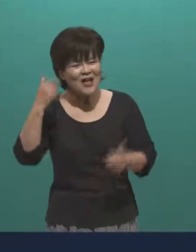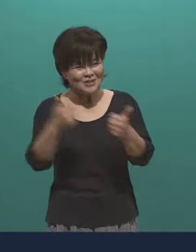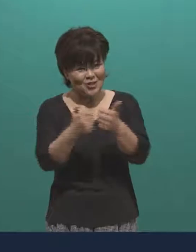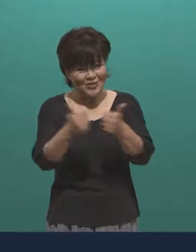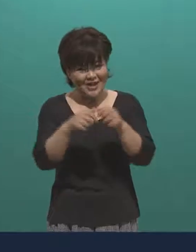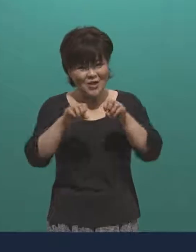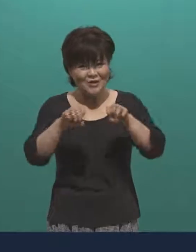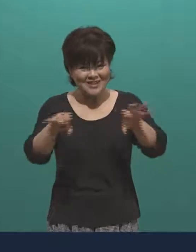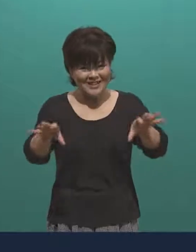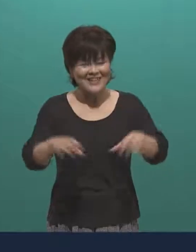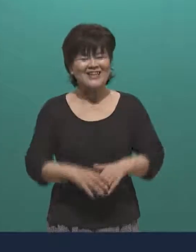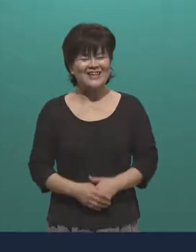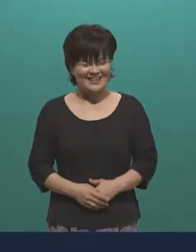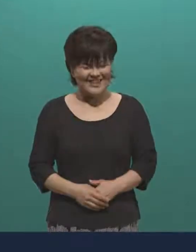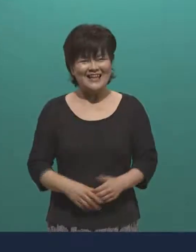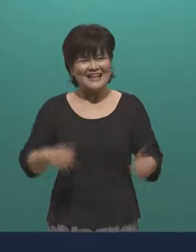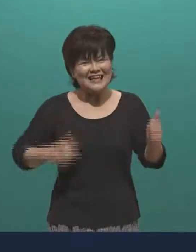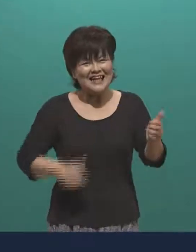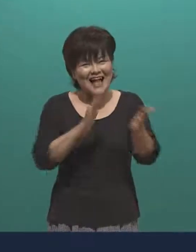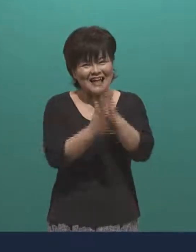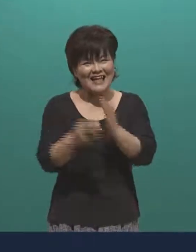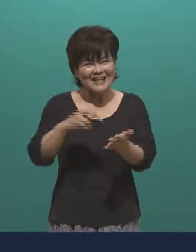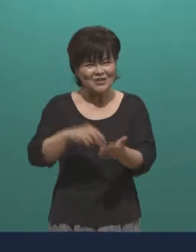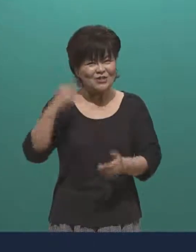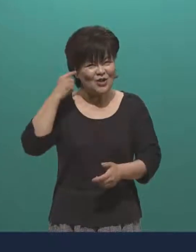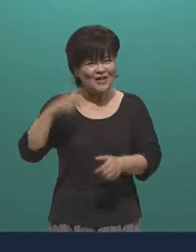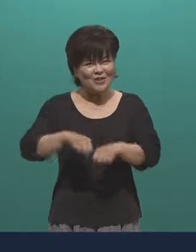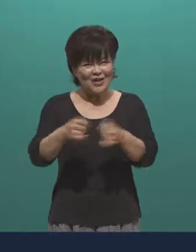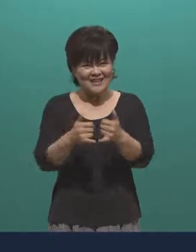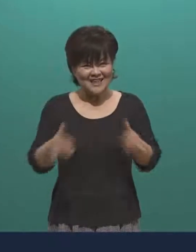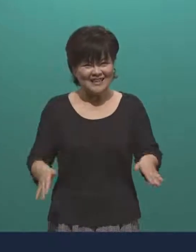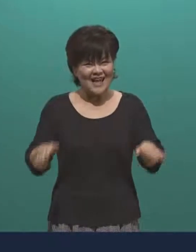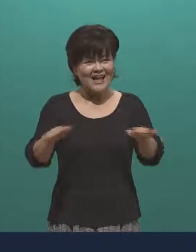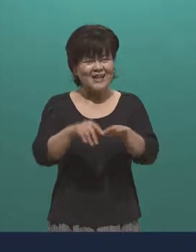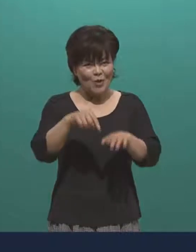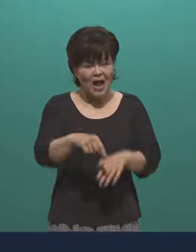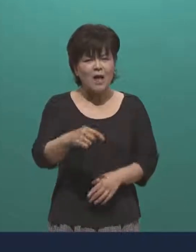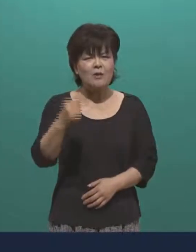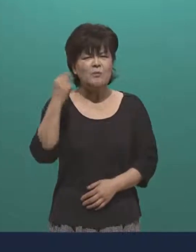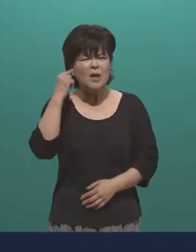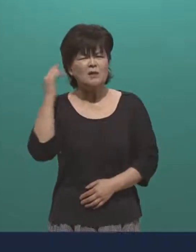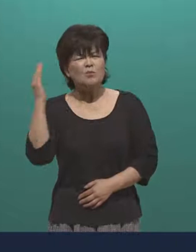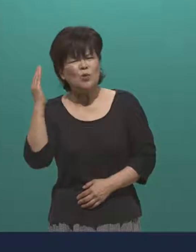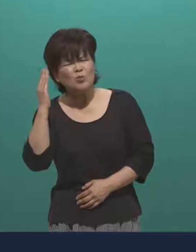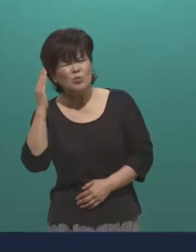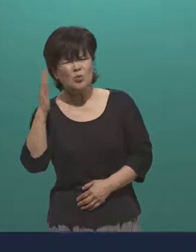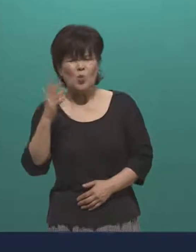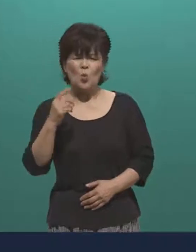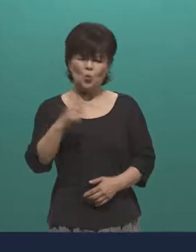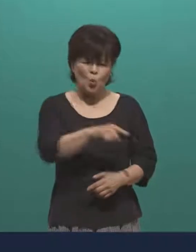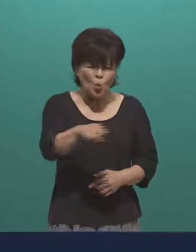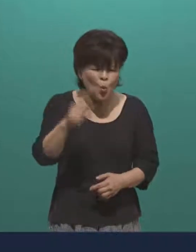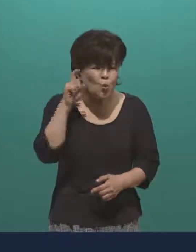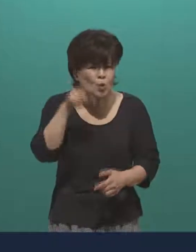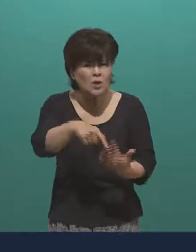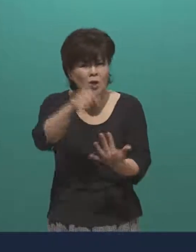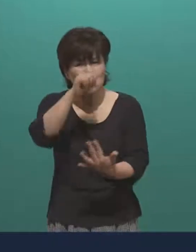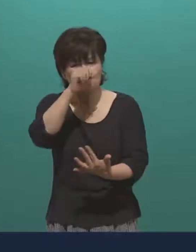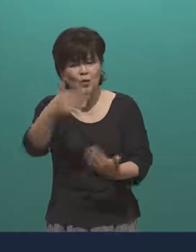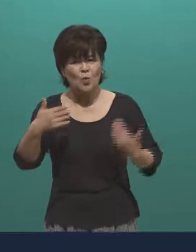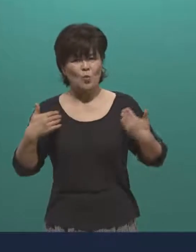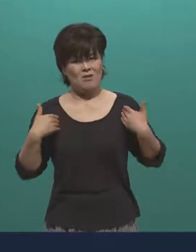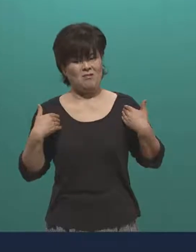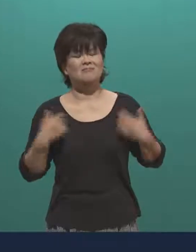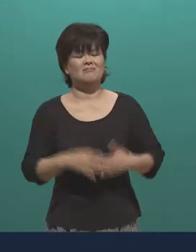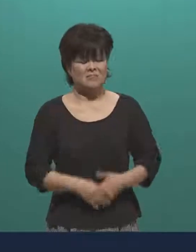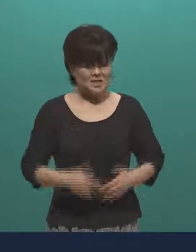次に聞こえの相談のお知らせです。滋賀県立聴覚障害者センターでは、耳が聞こえにくくなったけどど